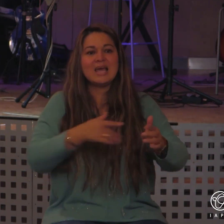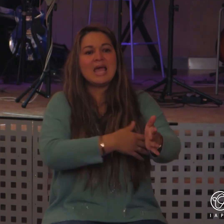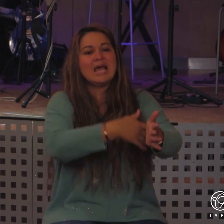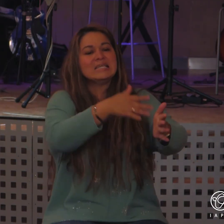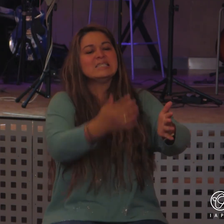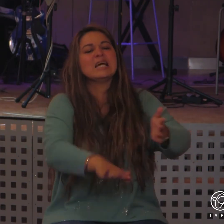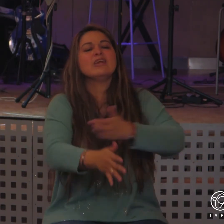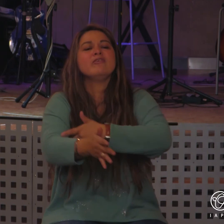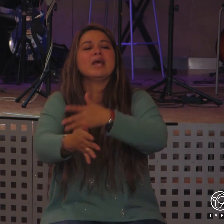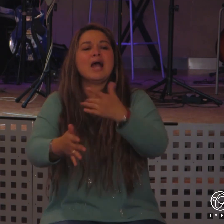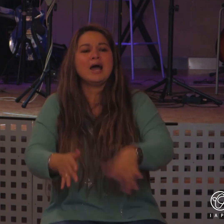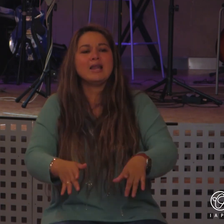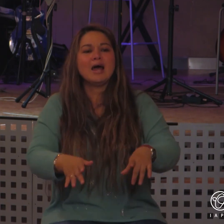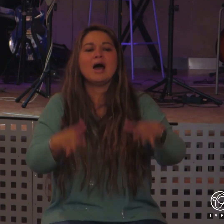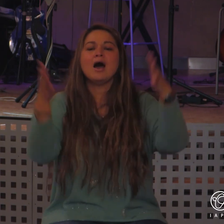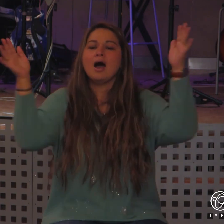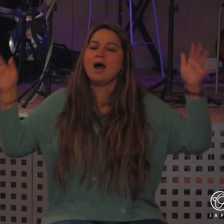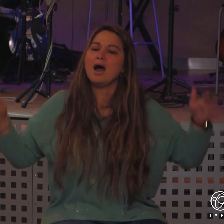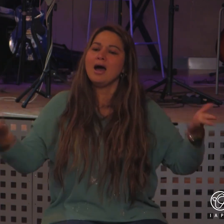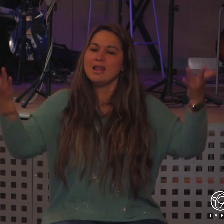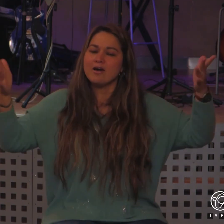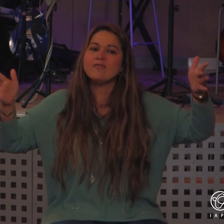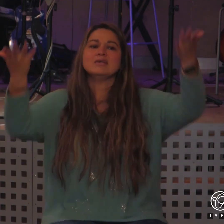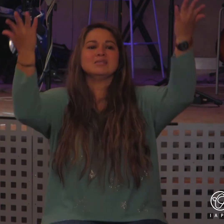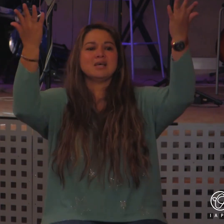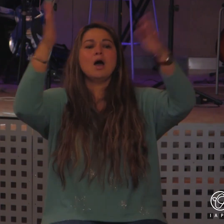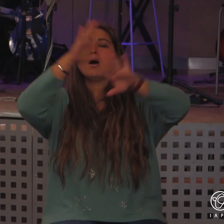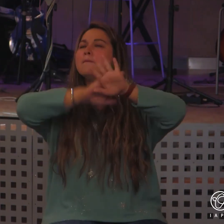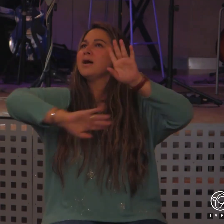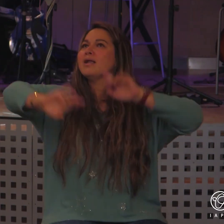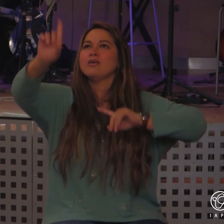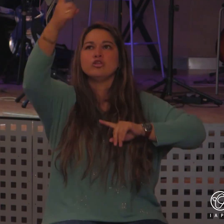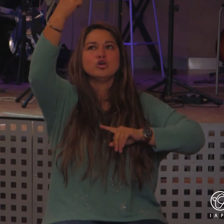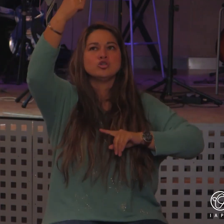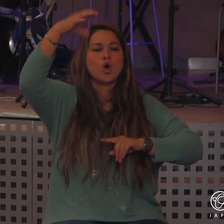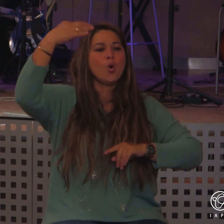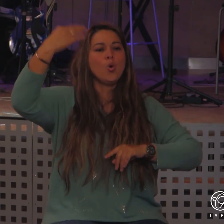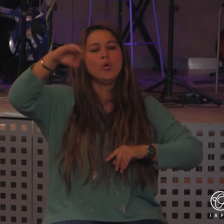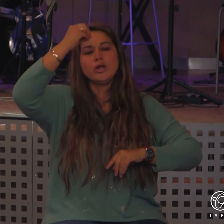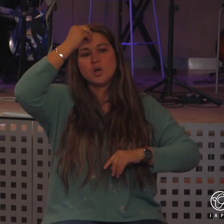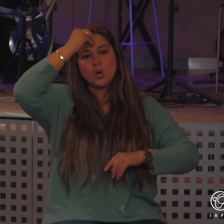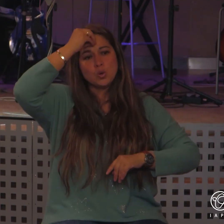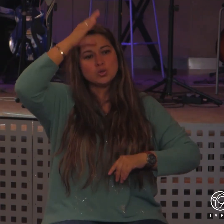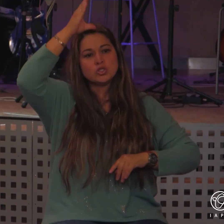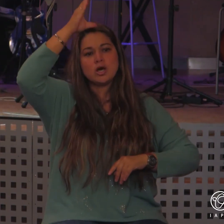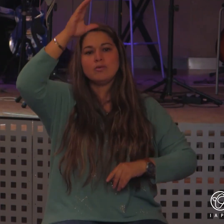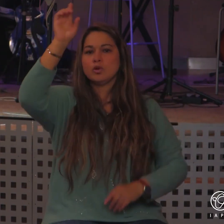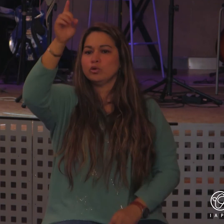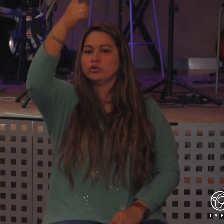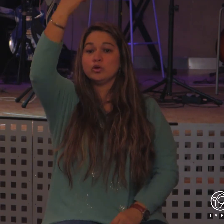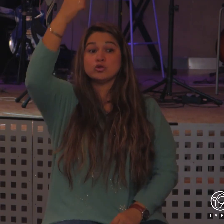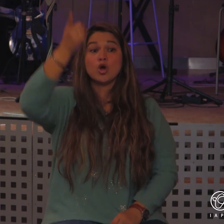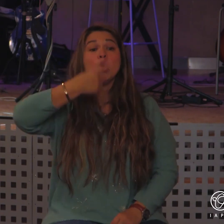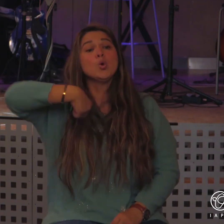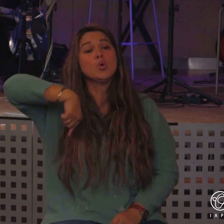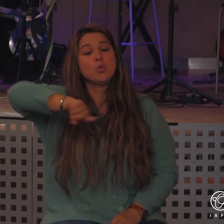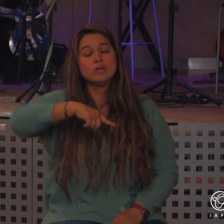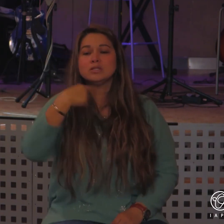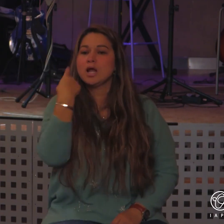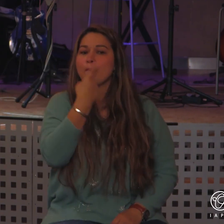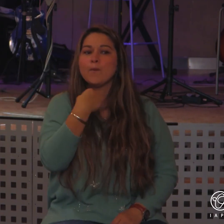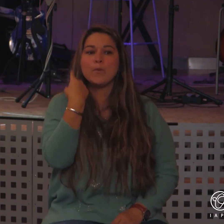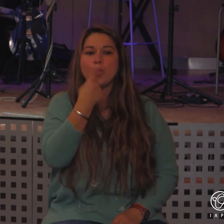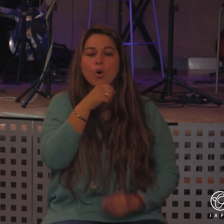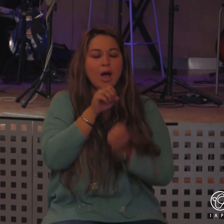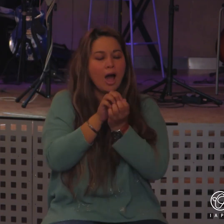sacrificar alabanza al único y sabio Dios. Abrir nuestras bocas, dejar que Él las llene